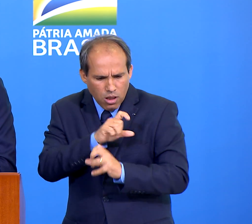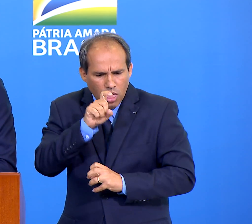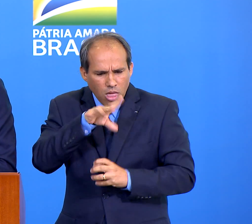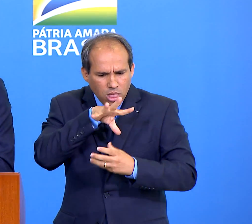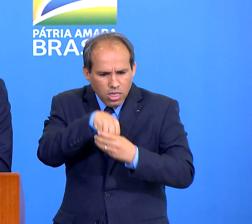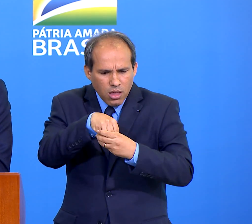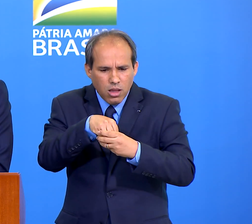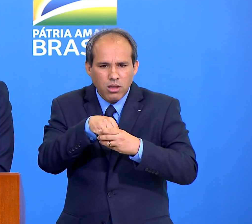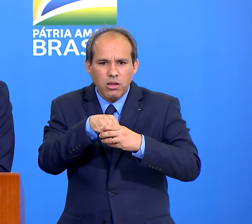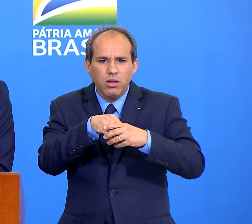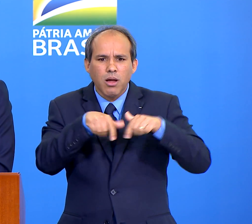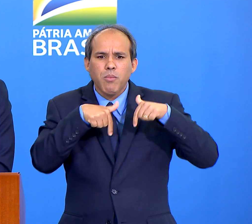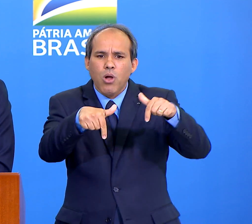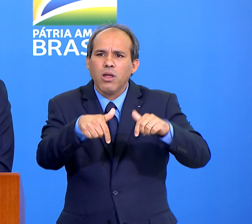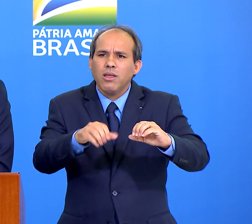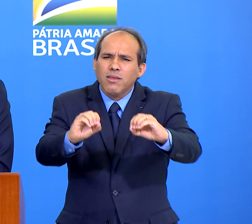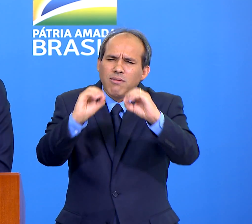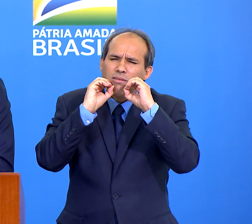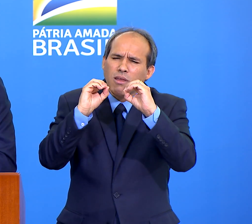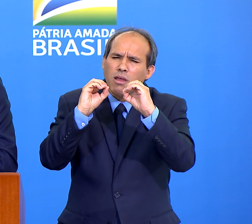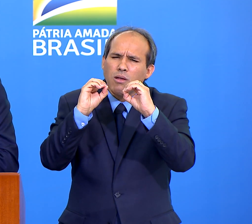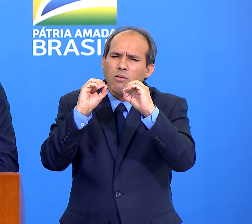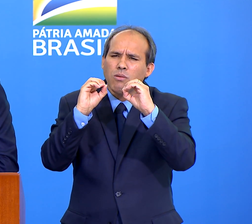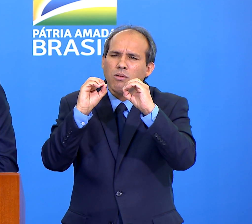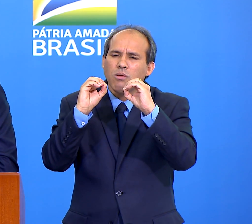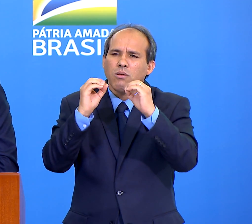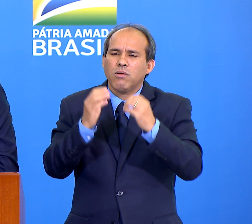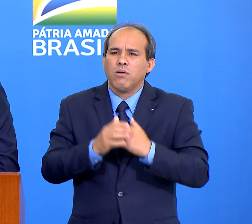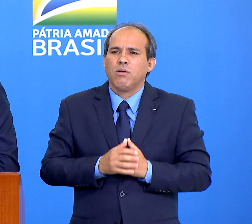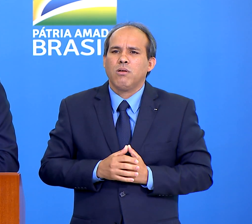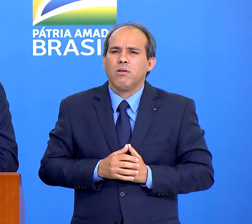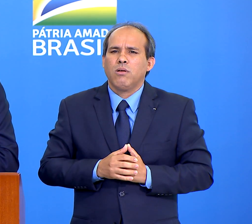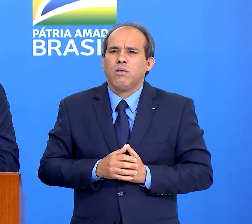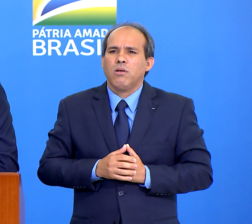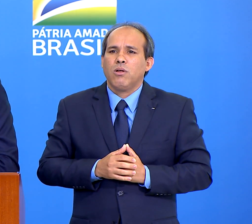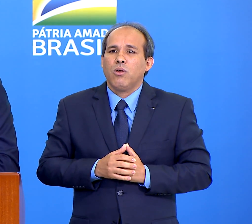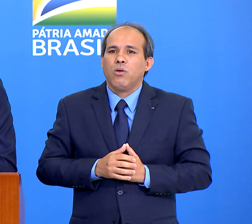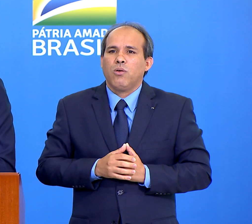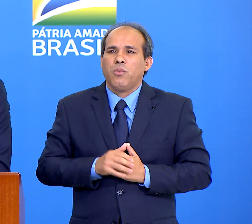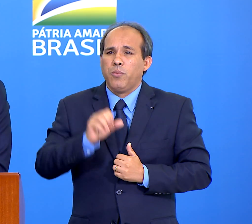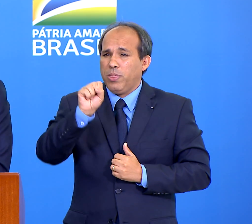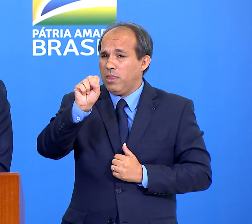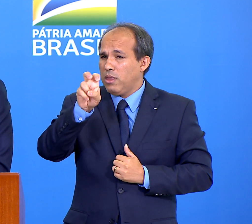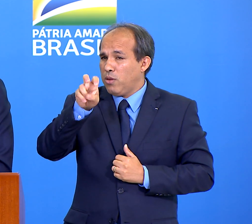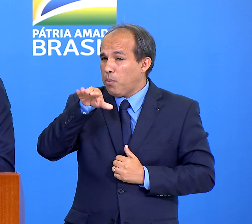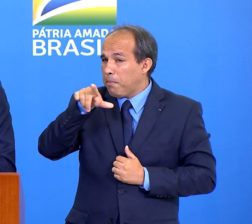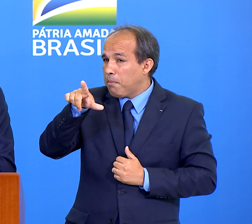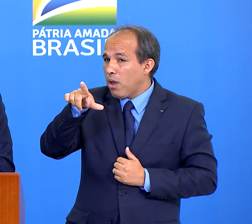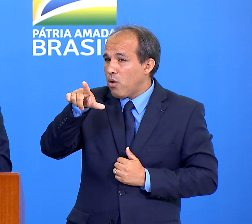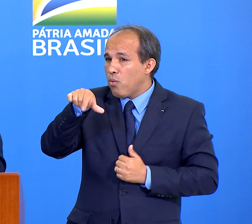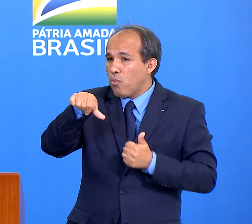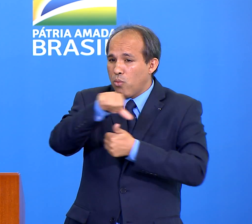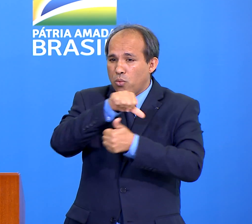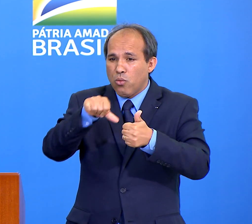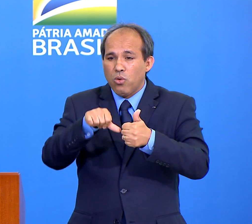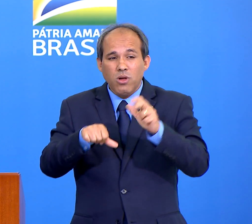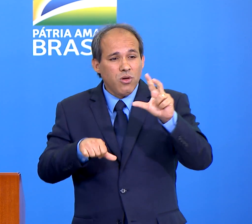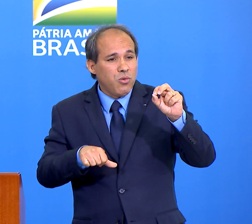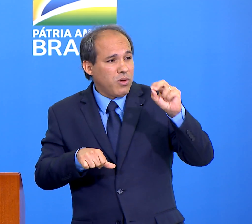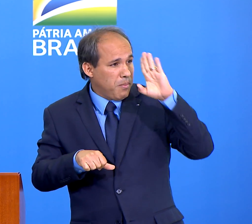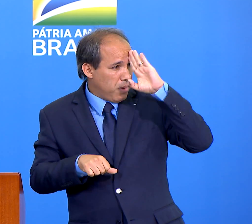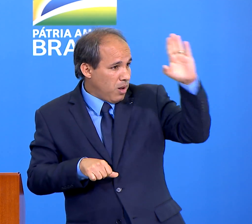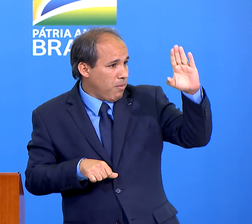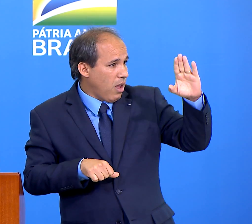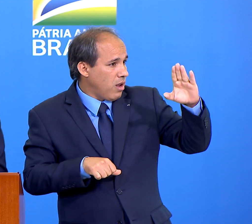conjunto de medida zero que dos 85 mil os 50 principais